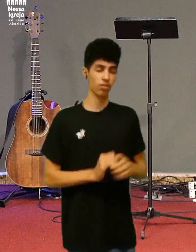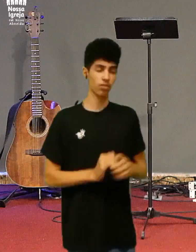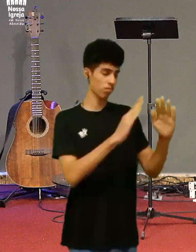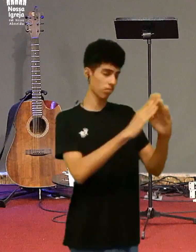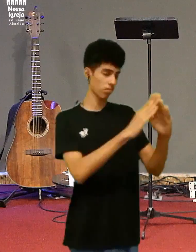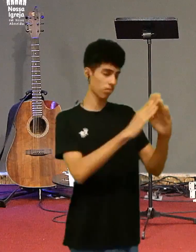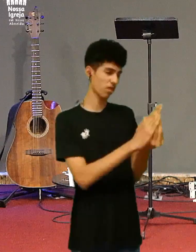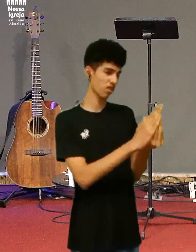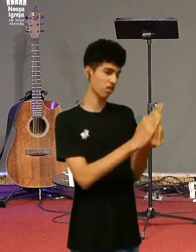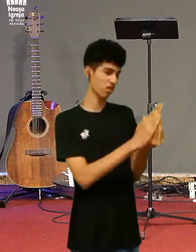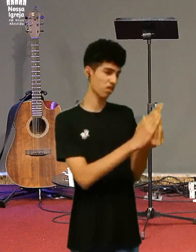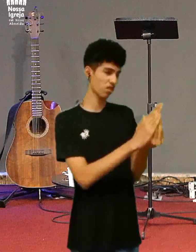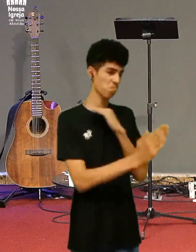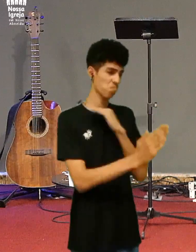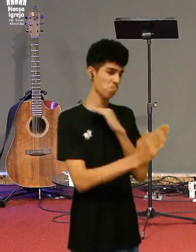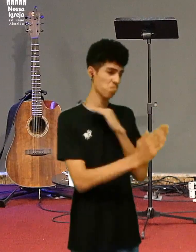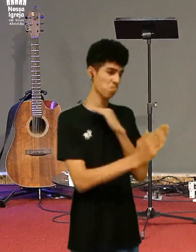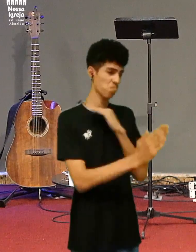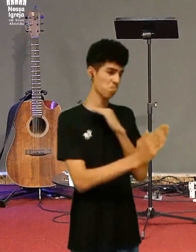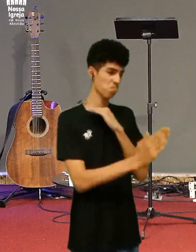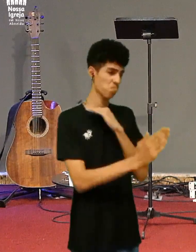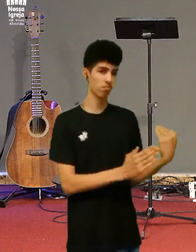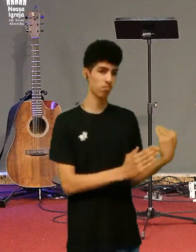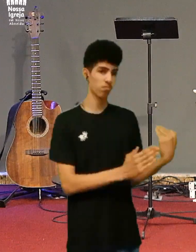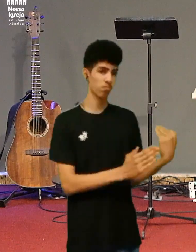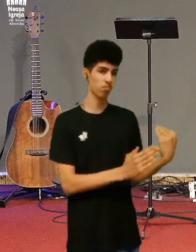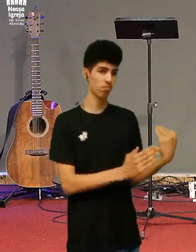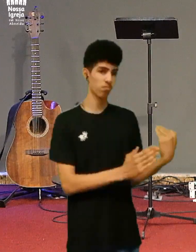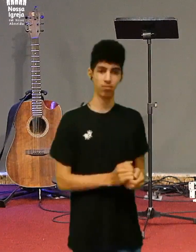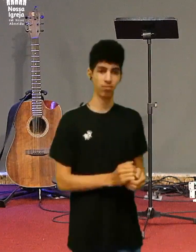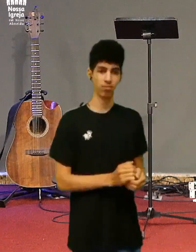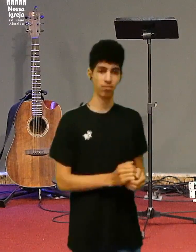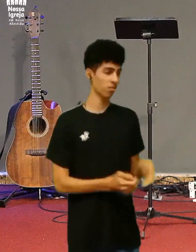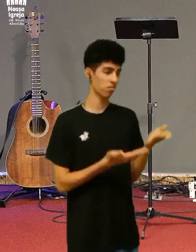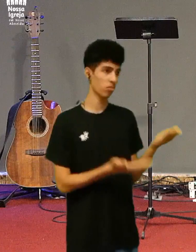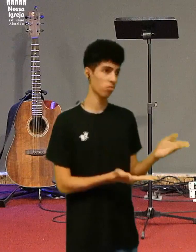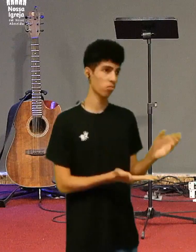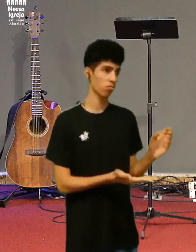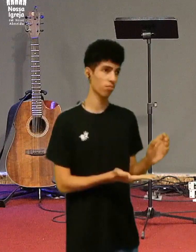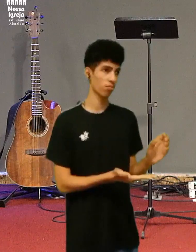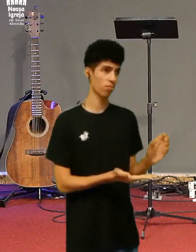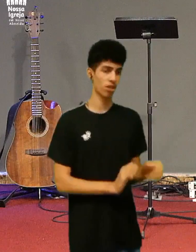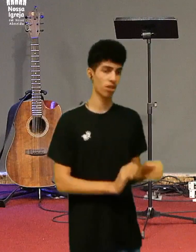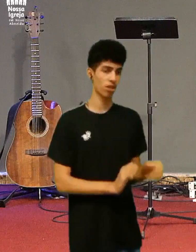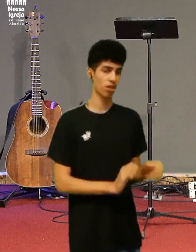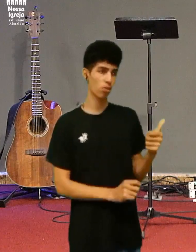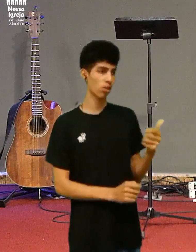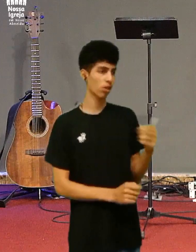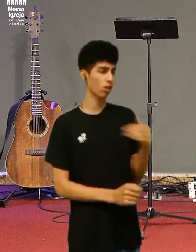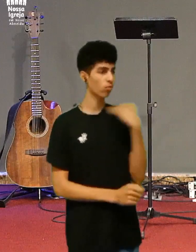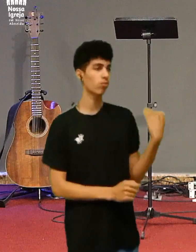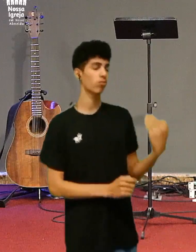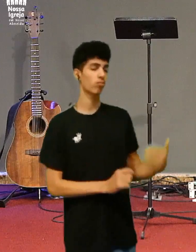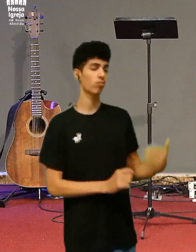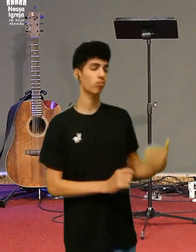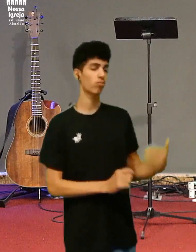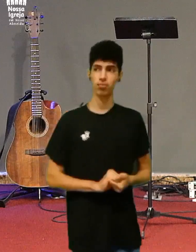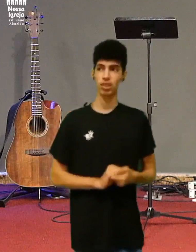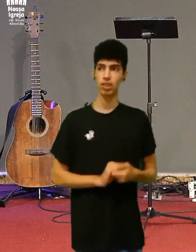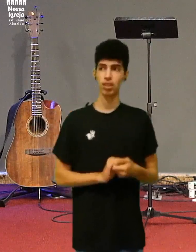morta, parte dessa igreja está para morrer. E ele explica o que isso quer